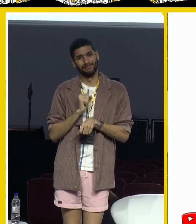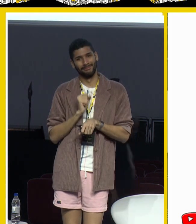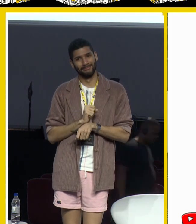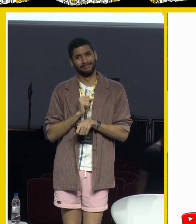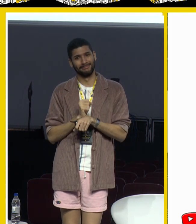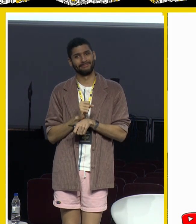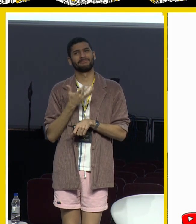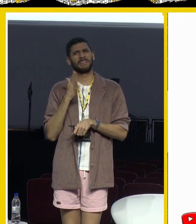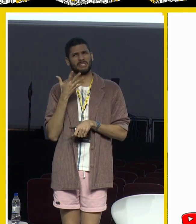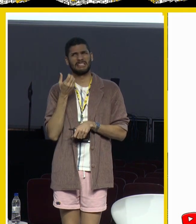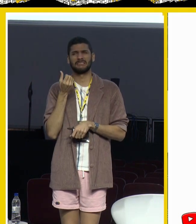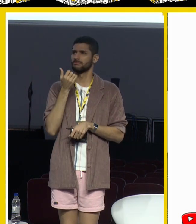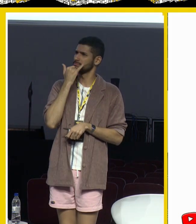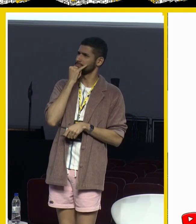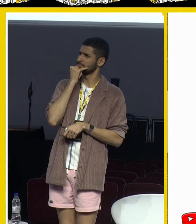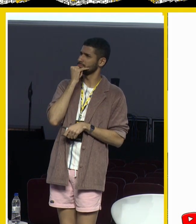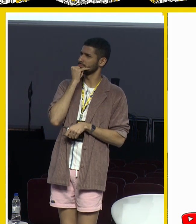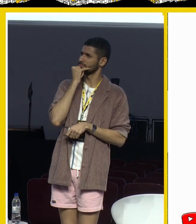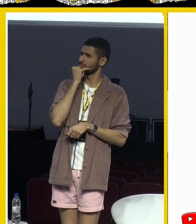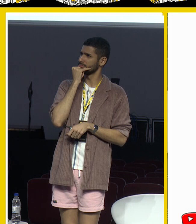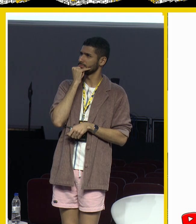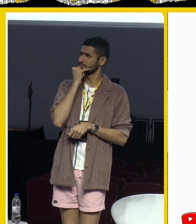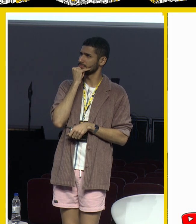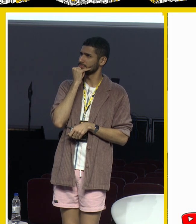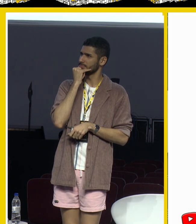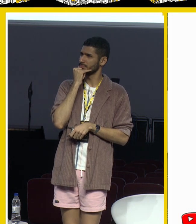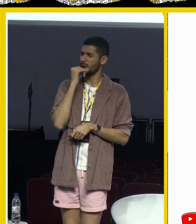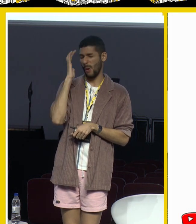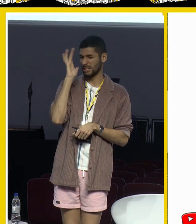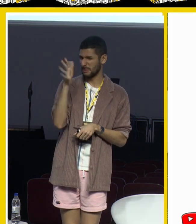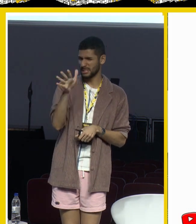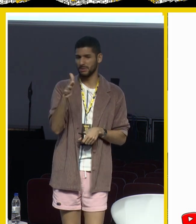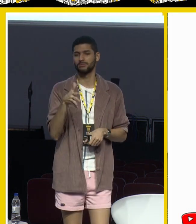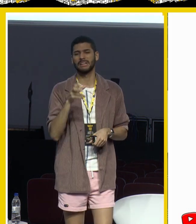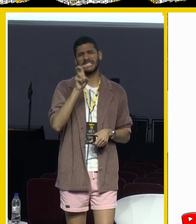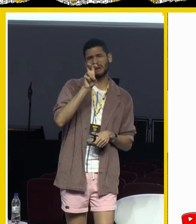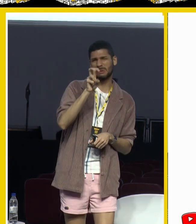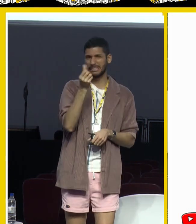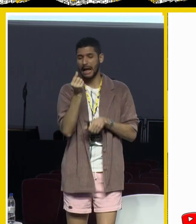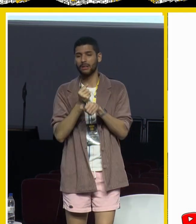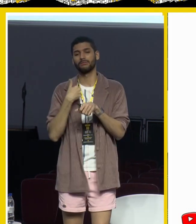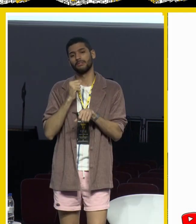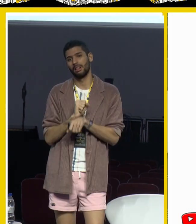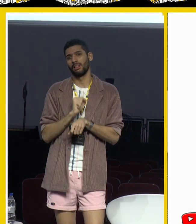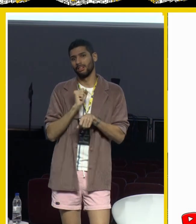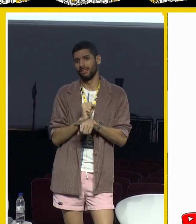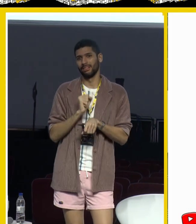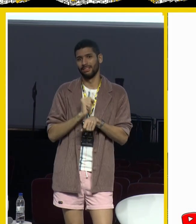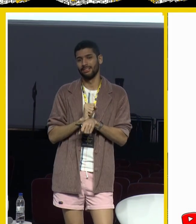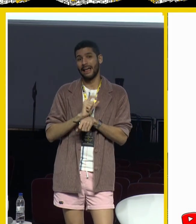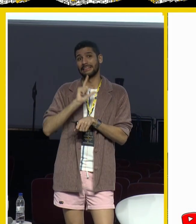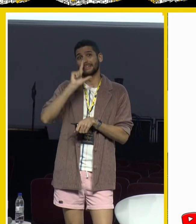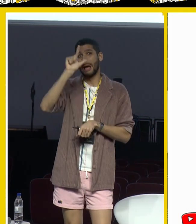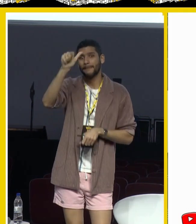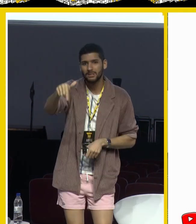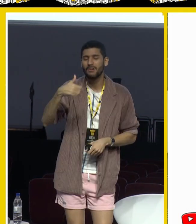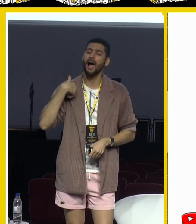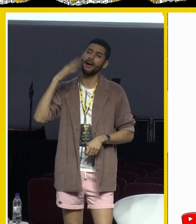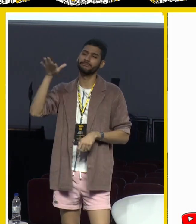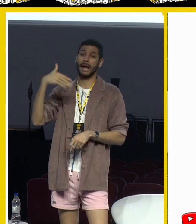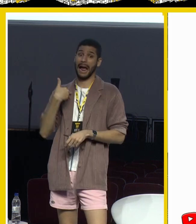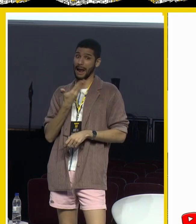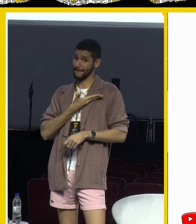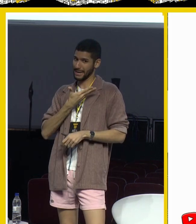aí fiquei esperando esses seis anos 16 eu acho que é mais ou menos esse tempo e aí fiquei de